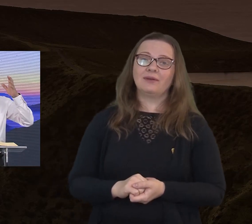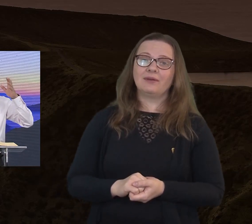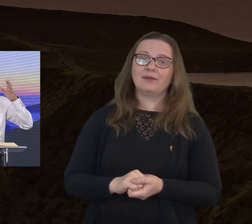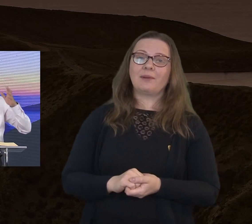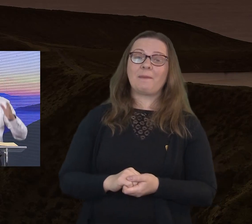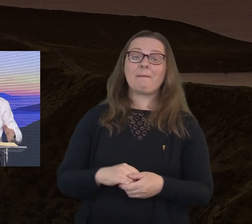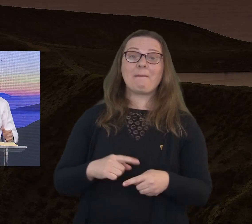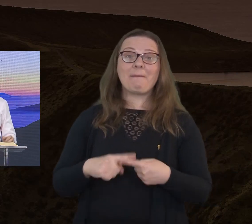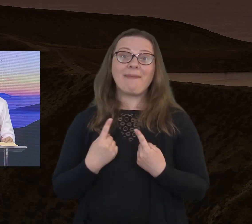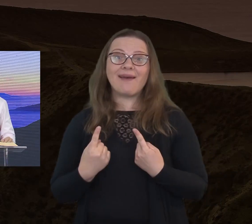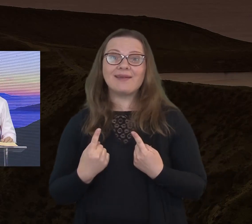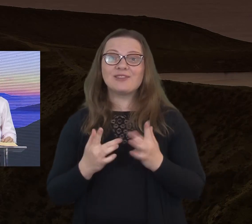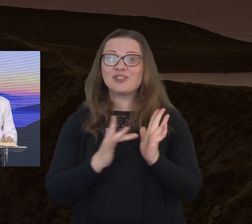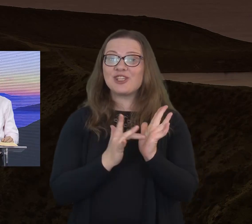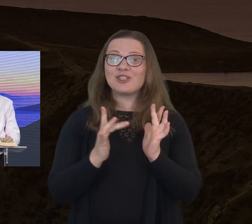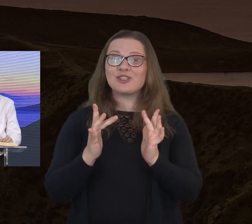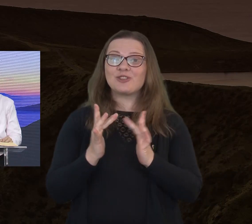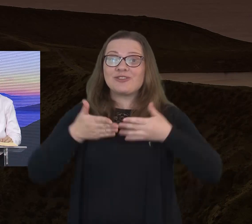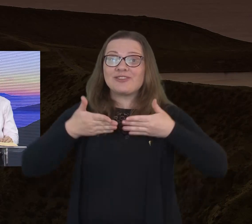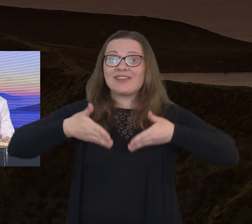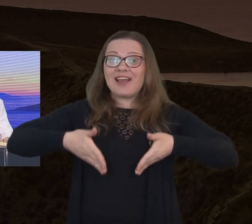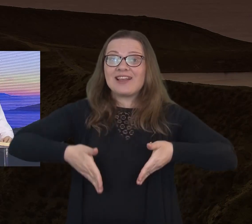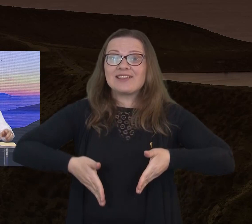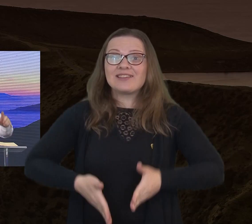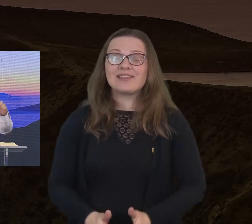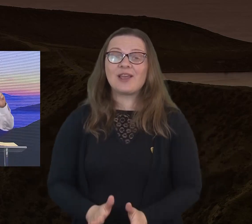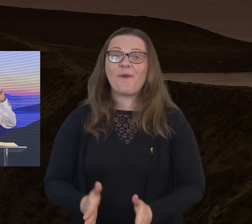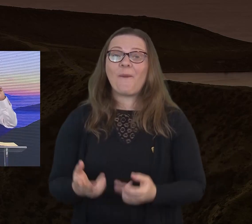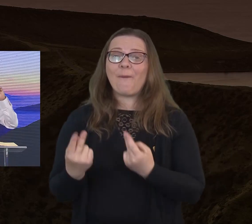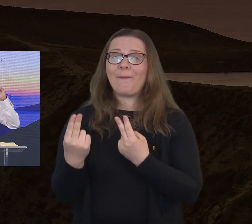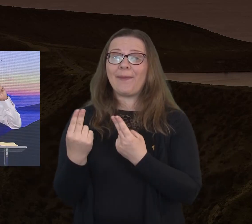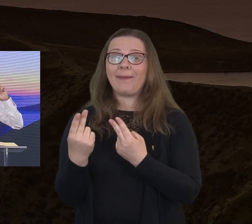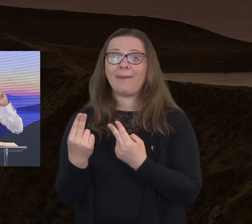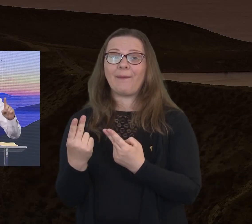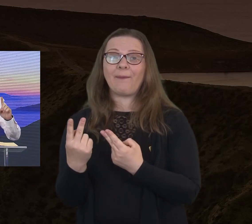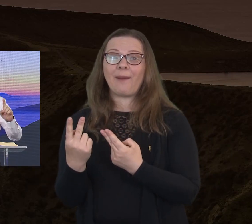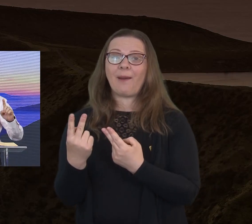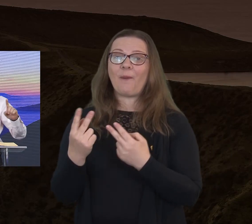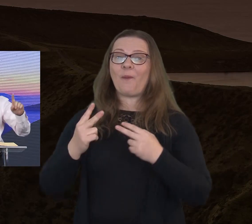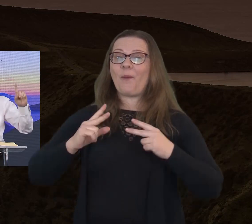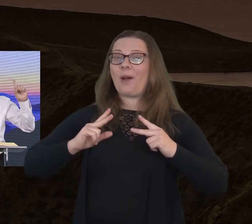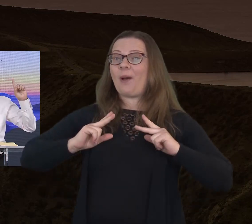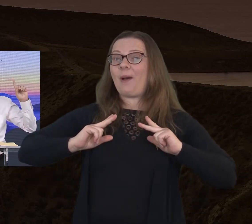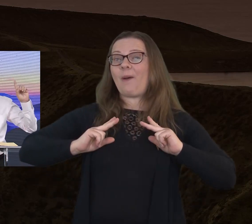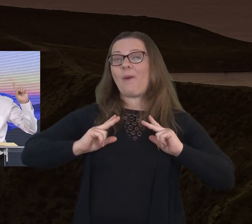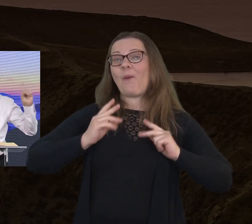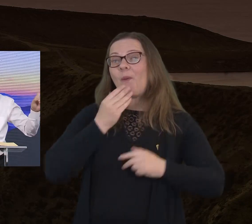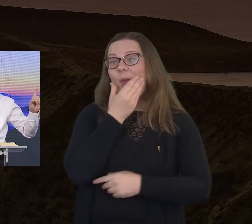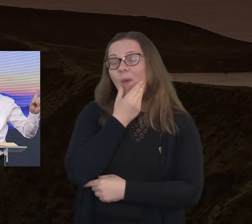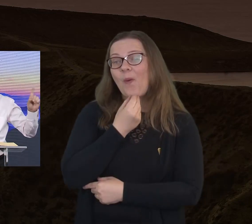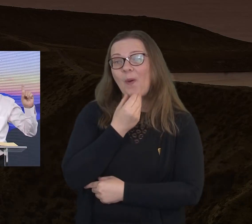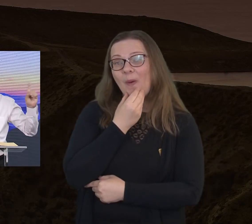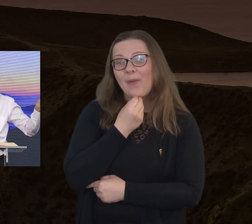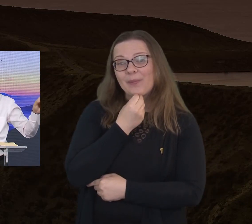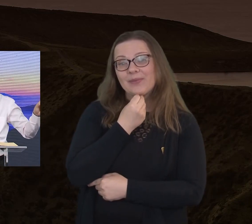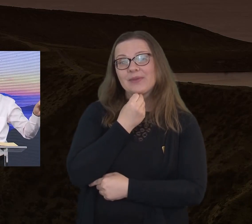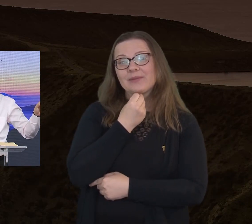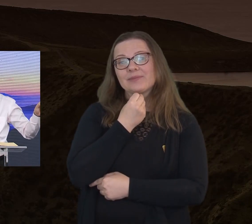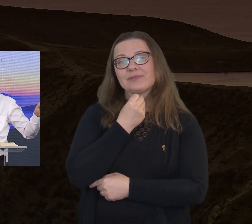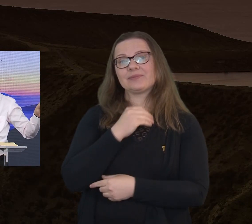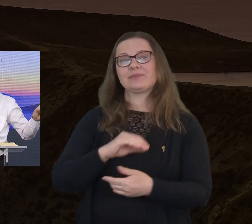né, nasceu da mesma forma como a queda do homem veio por uma mulher, a